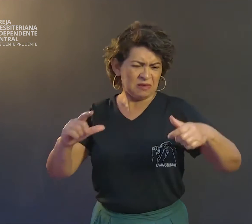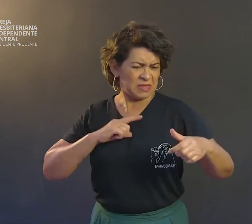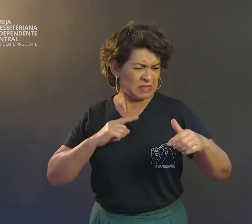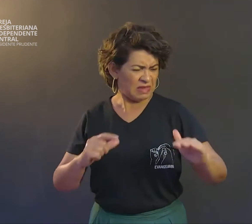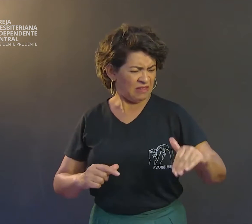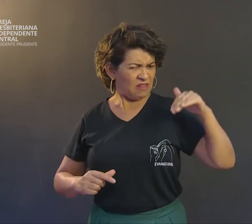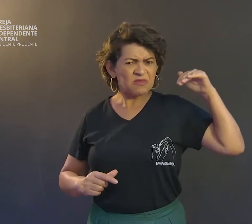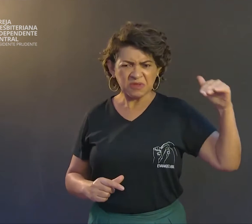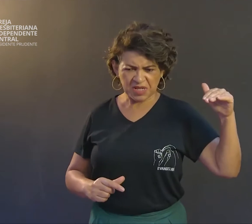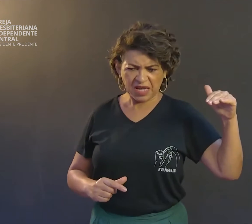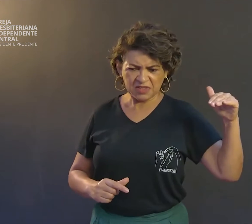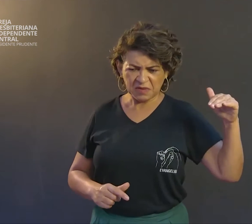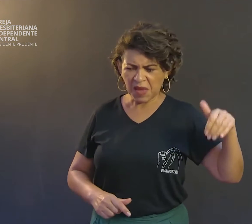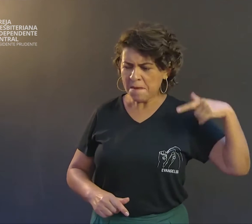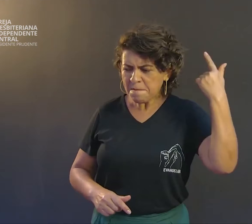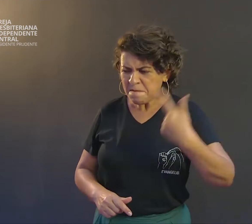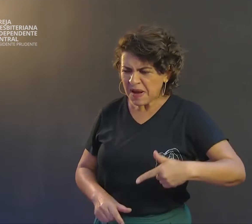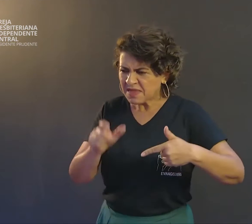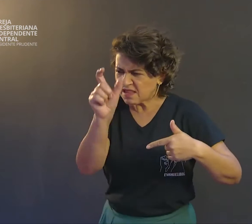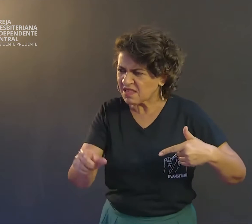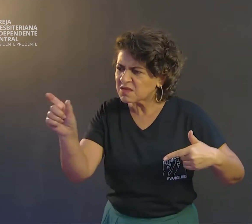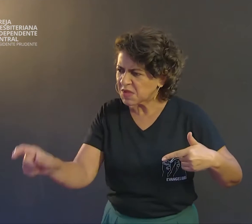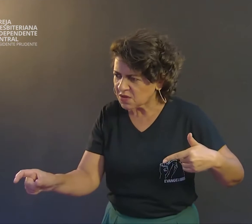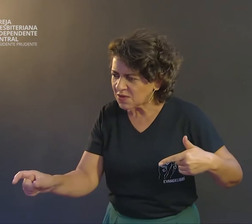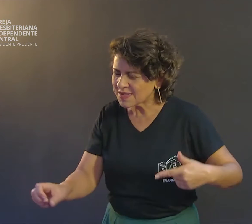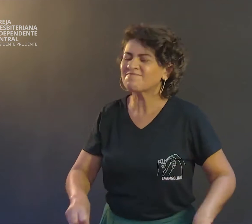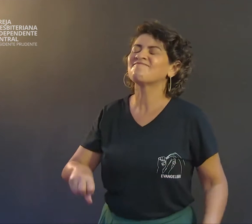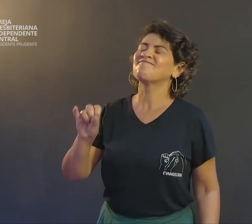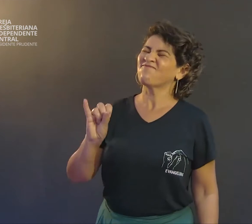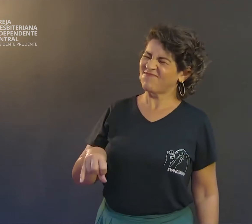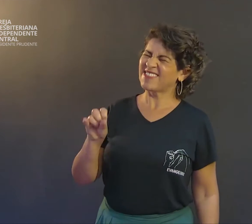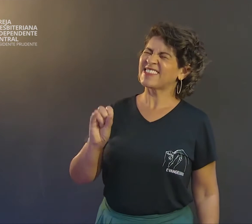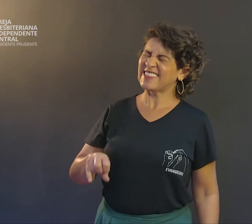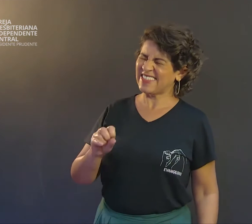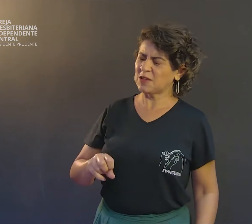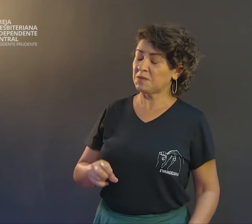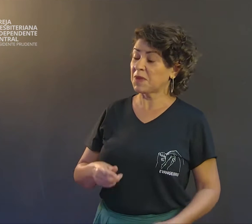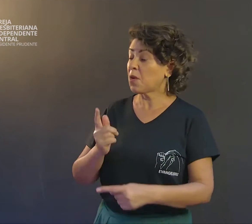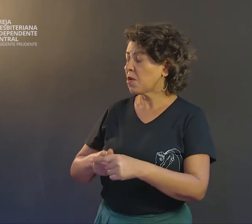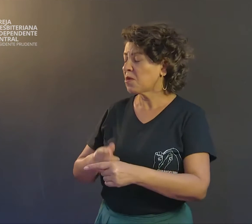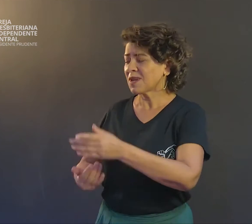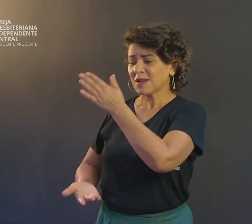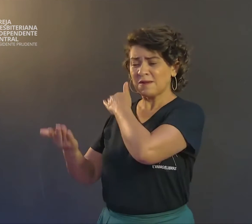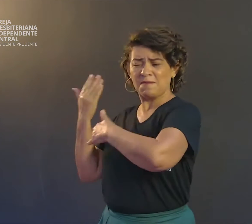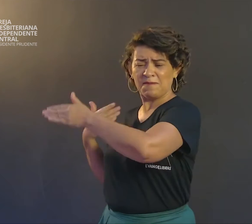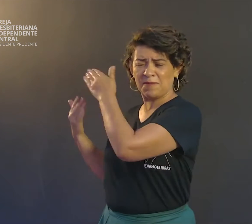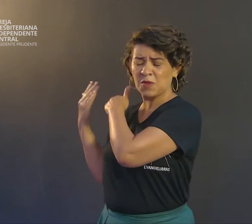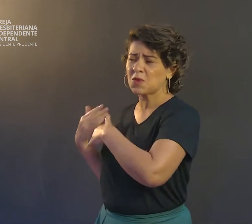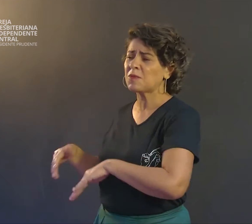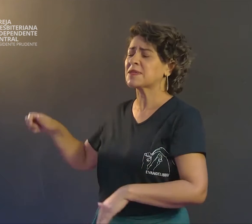Infelizmente, sim. Depois que Adão e Eva comeram do fruto no jardim do Éden, o